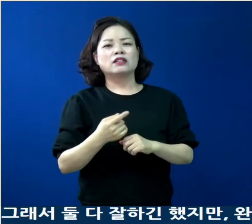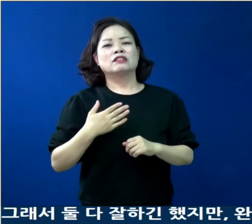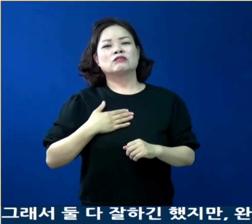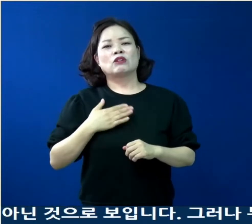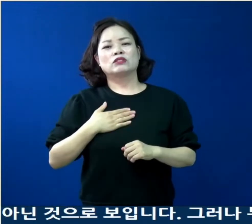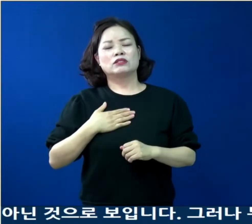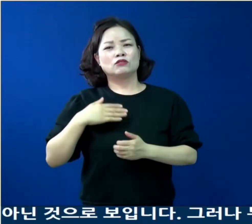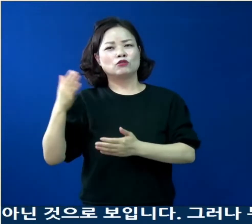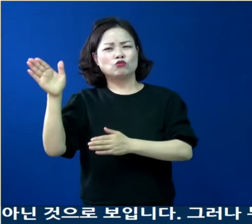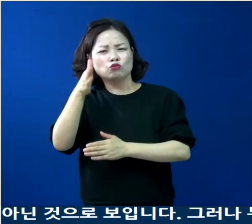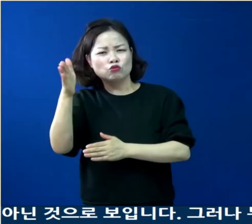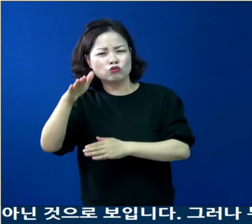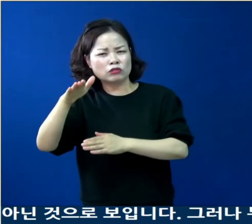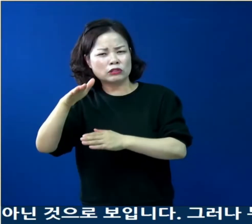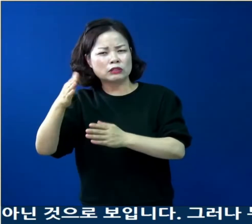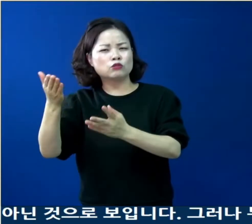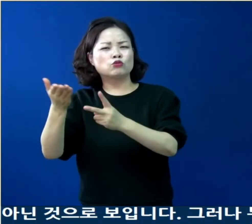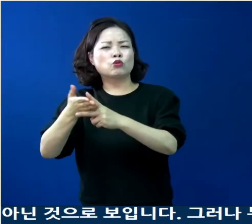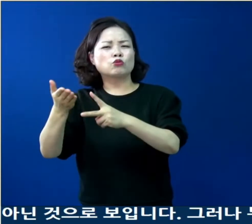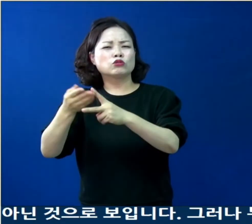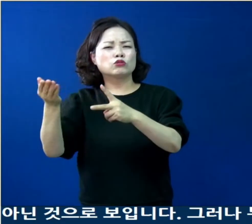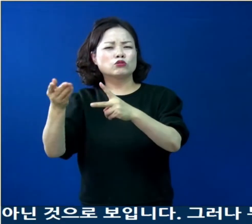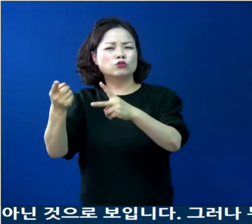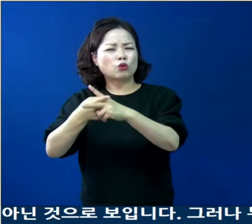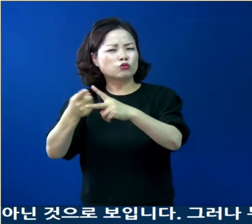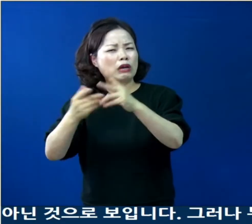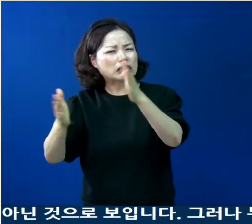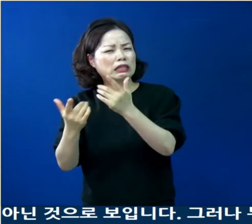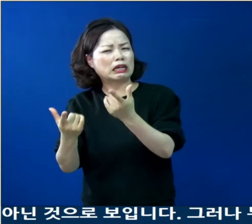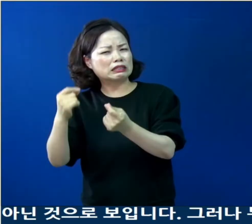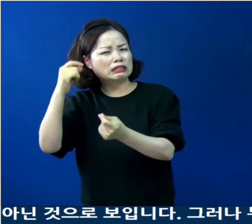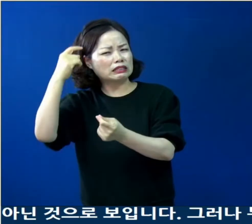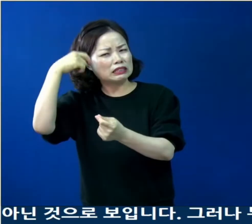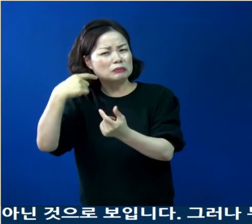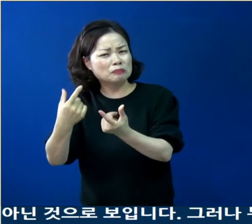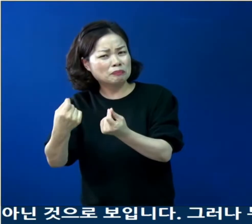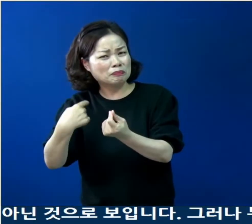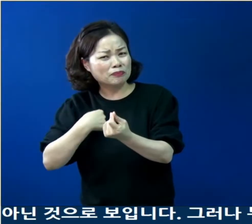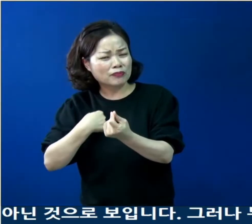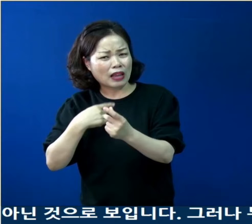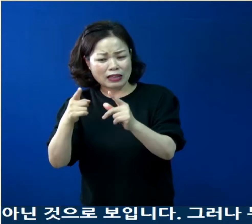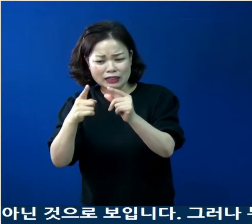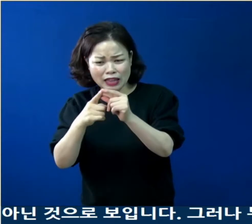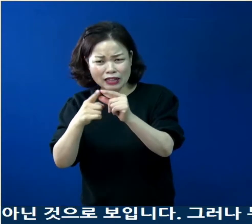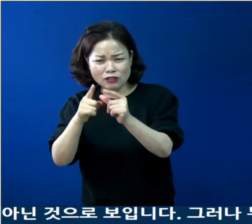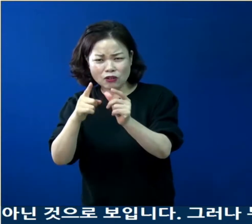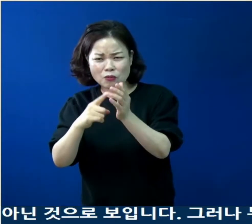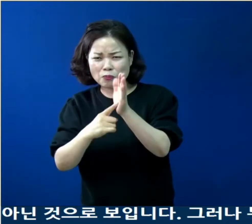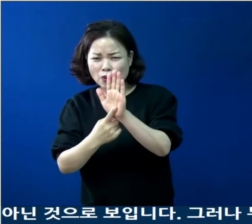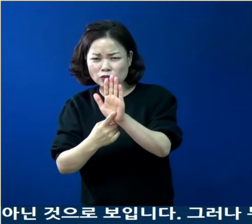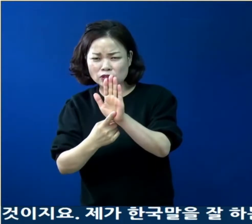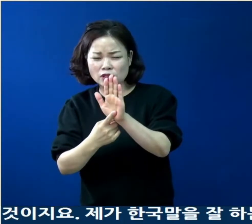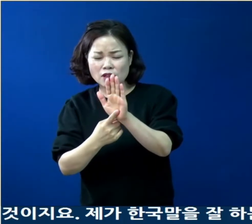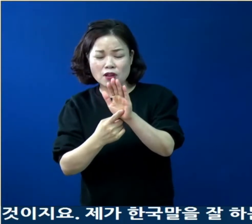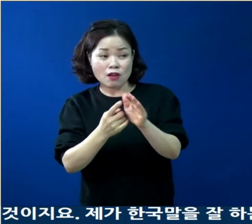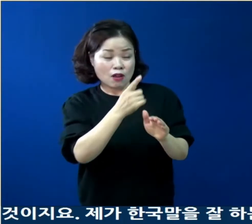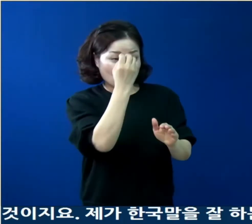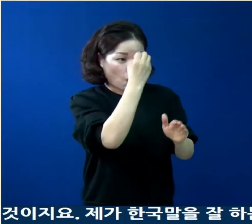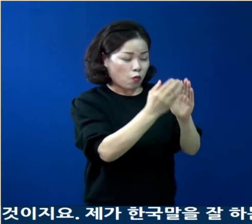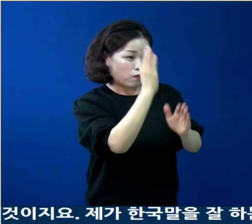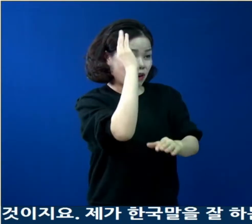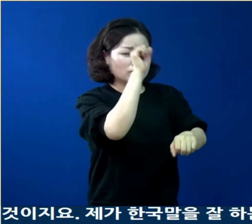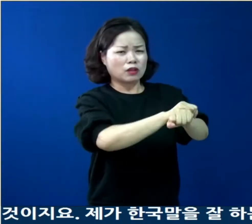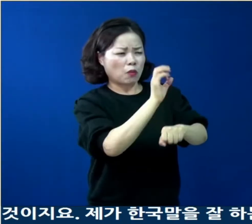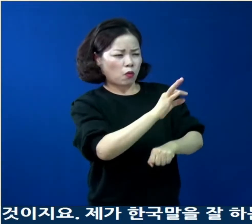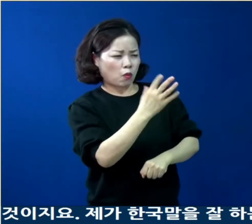초등학생 한국말 하는 것 같아요. 얼마나 이 단어 선택이라든가 저 표현이 얼마나 고급스러운지